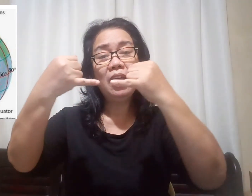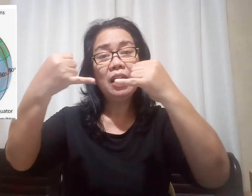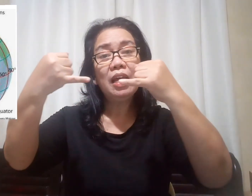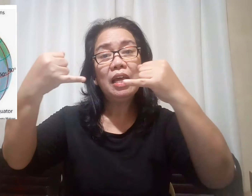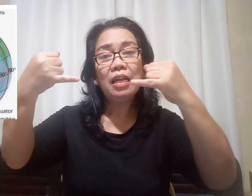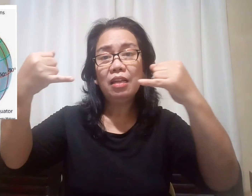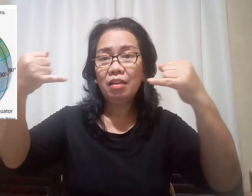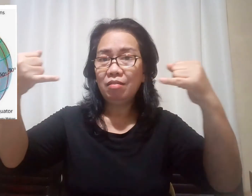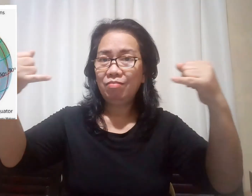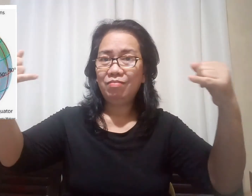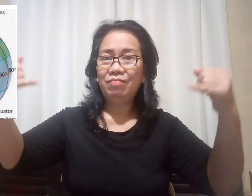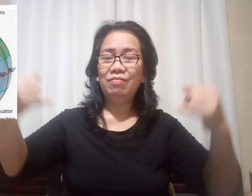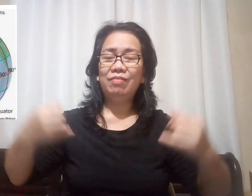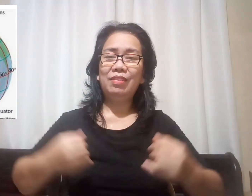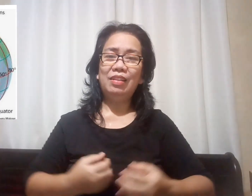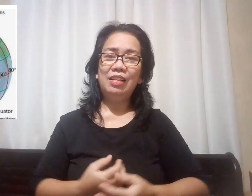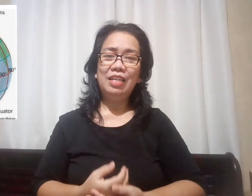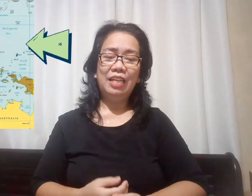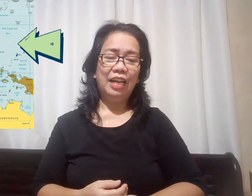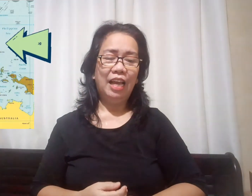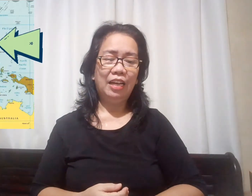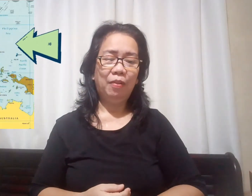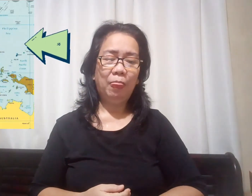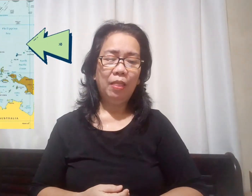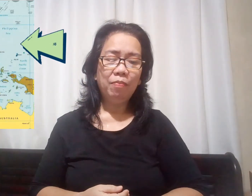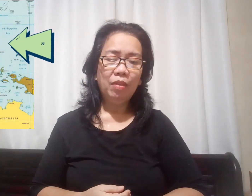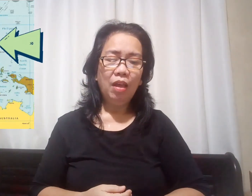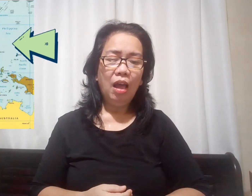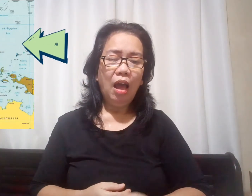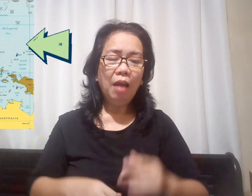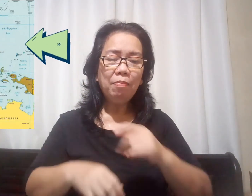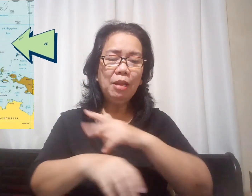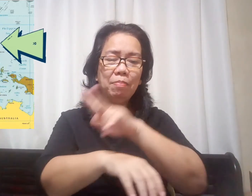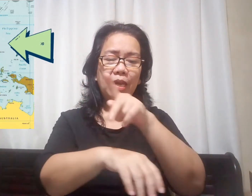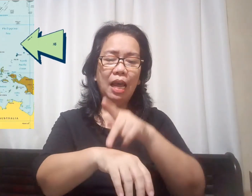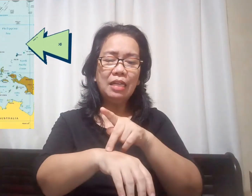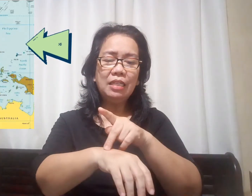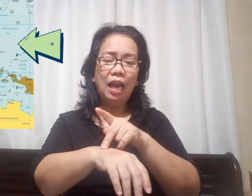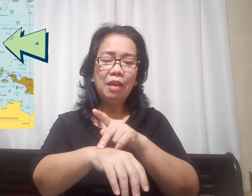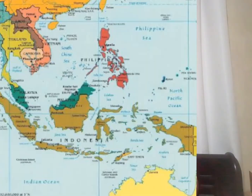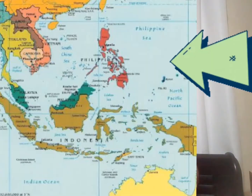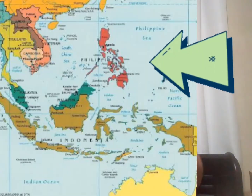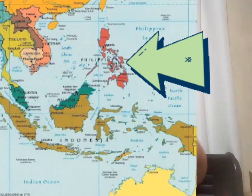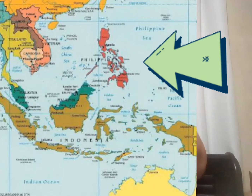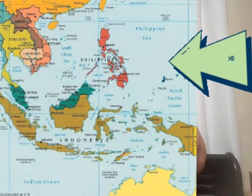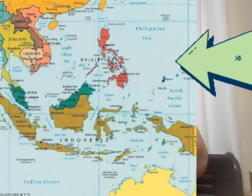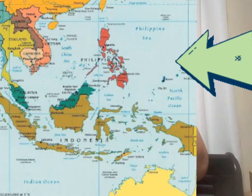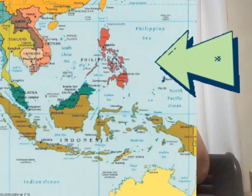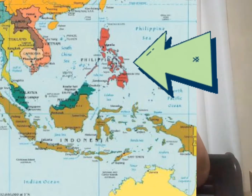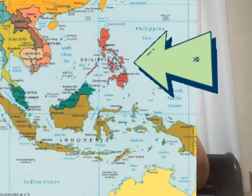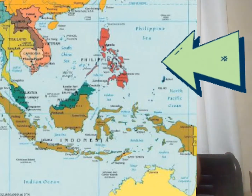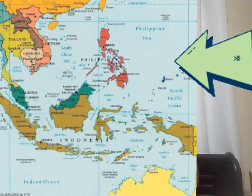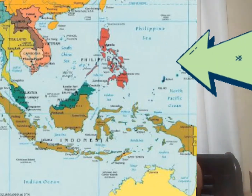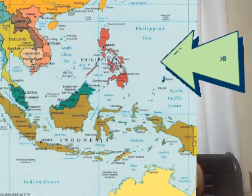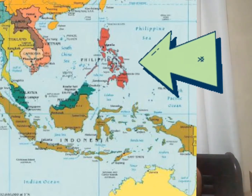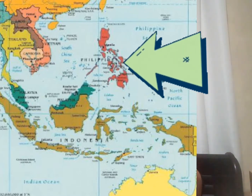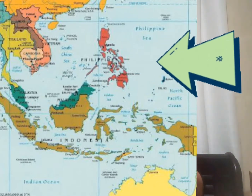linya na yan. Ang Pilipinas ay matatagpuan sa pagitan